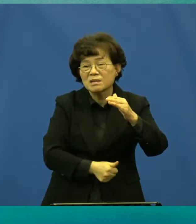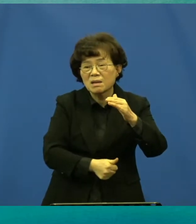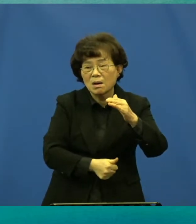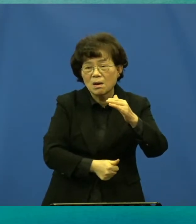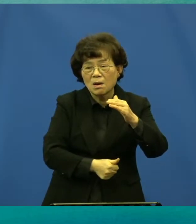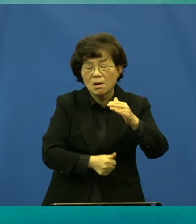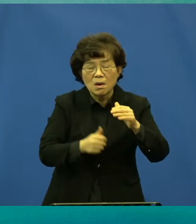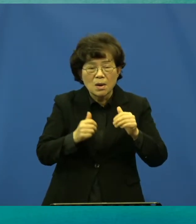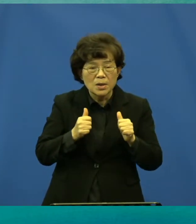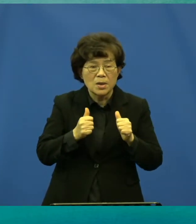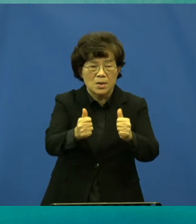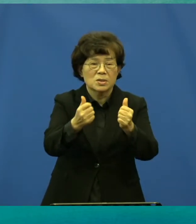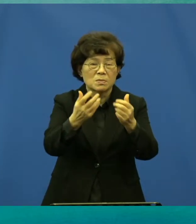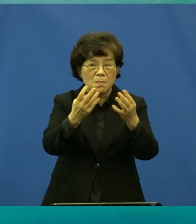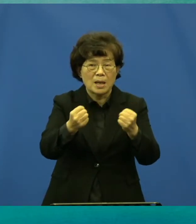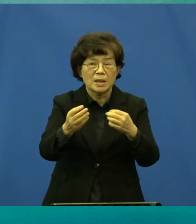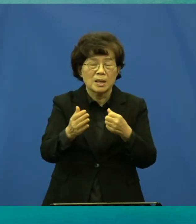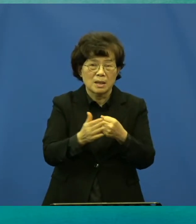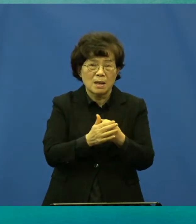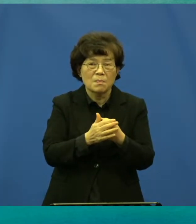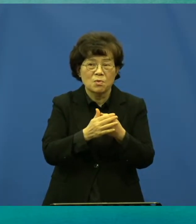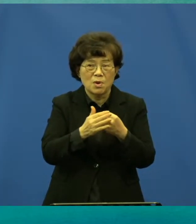열심이 많아서 너무